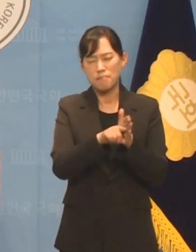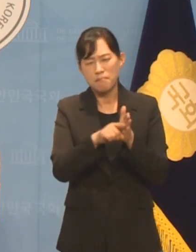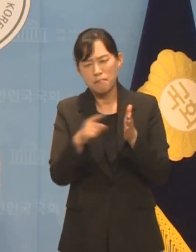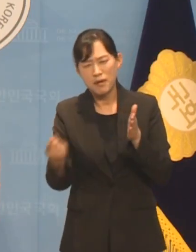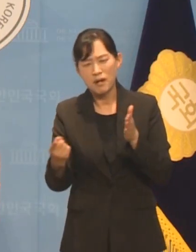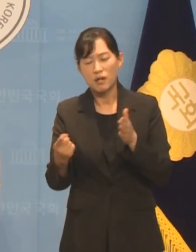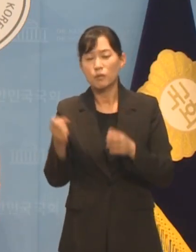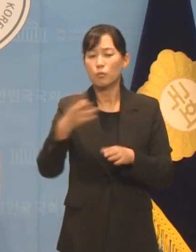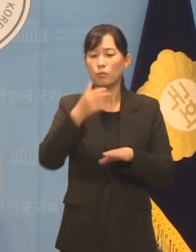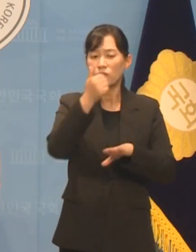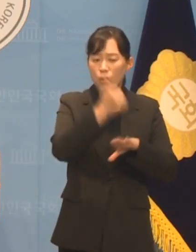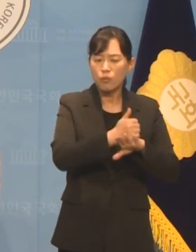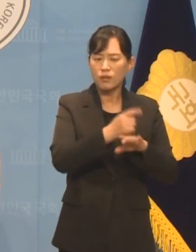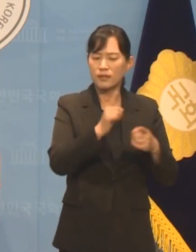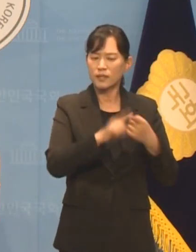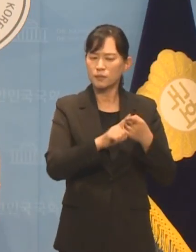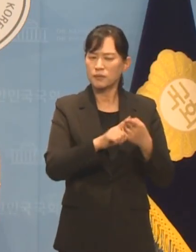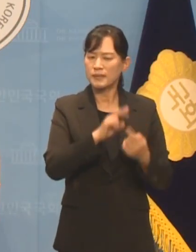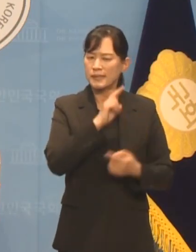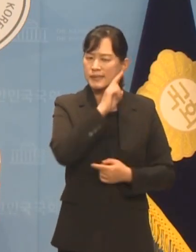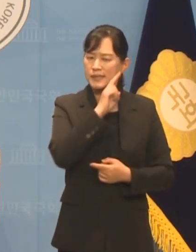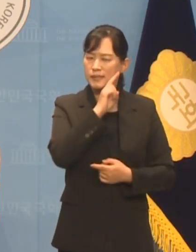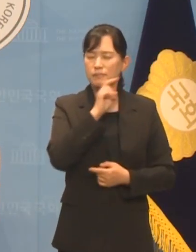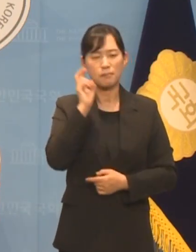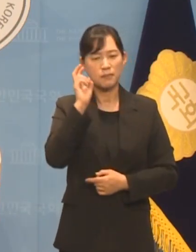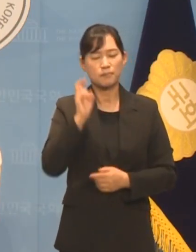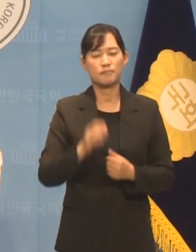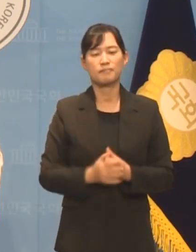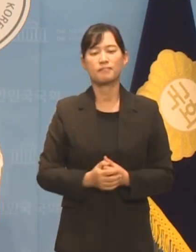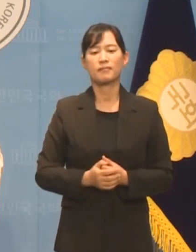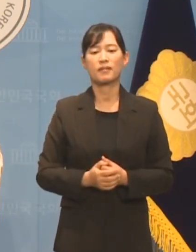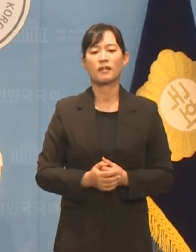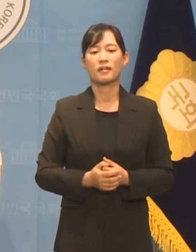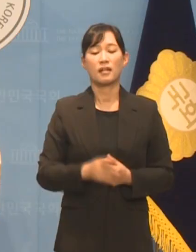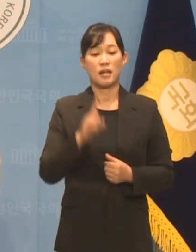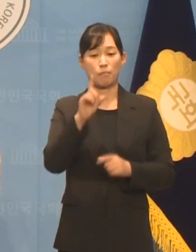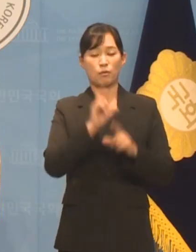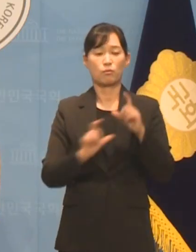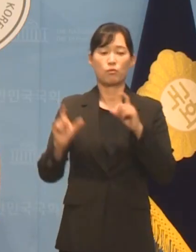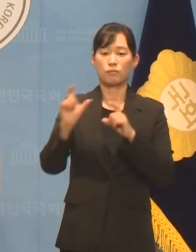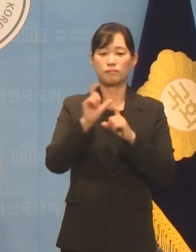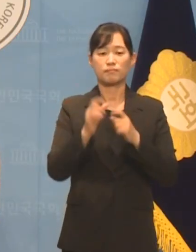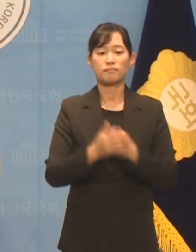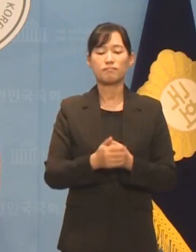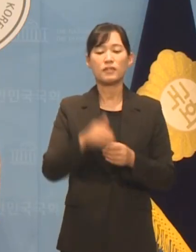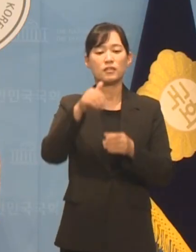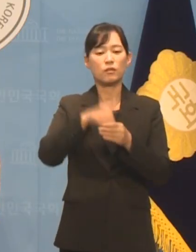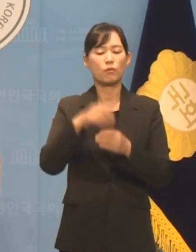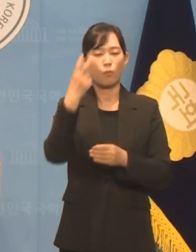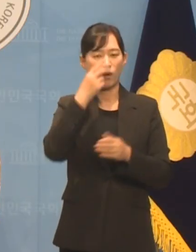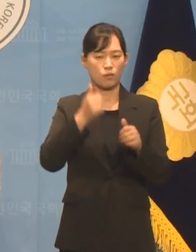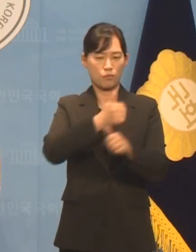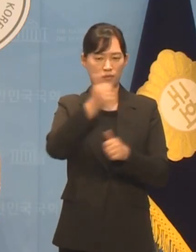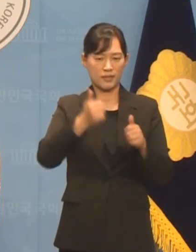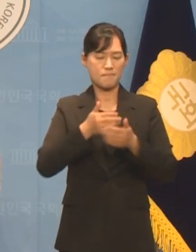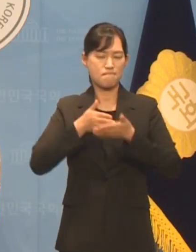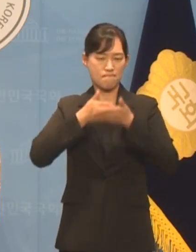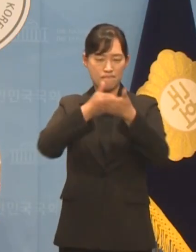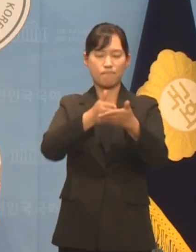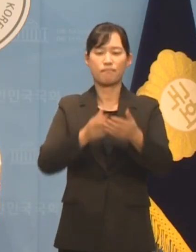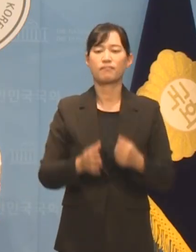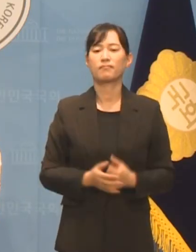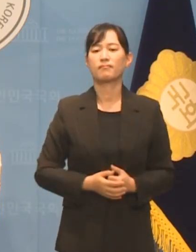대해서도 많은 국민들이 의구심을 갖게 될 것이라 봅니다. 한 번 더 선관위에 강력히